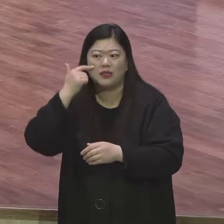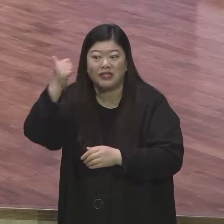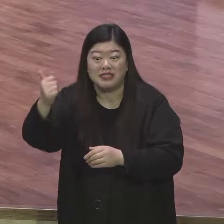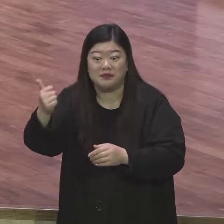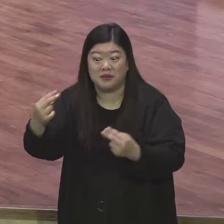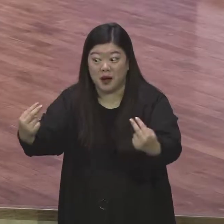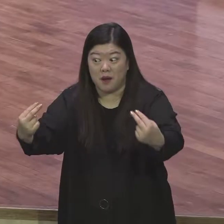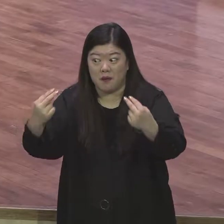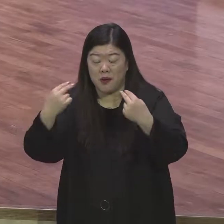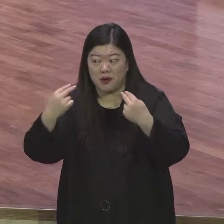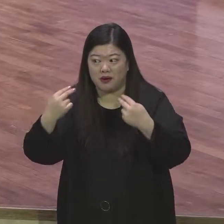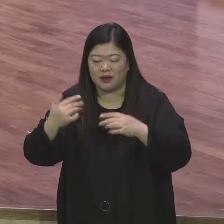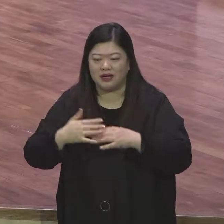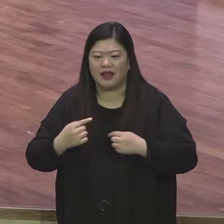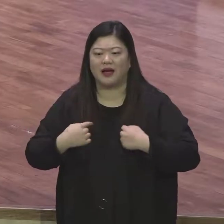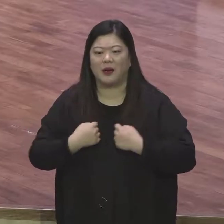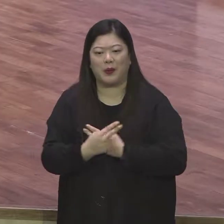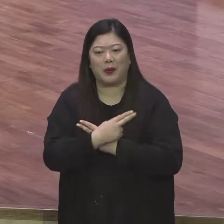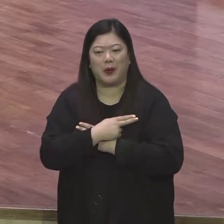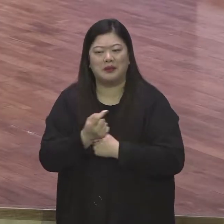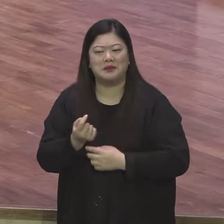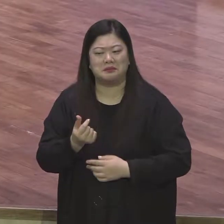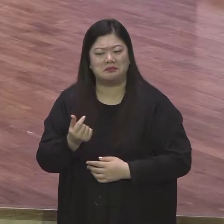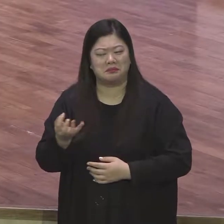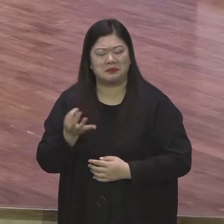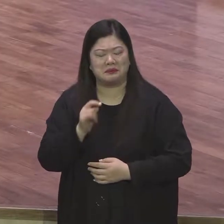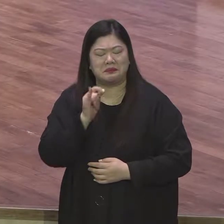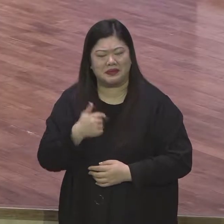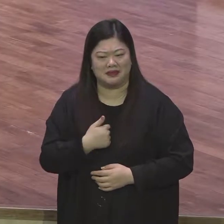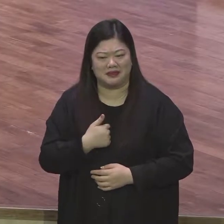다 벗겨서 그냥 옵니다.